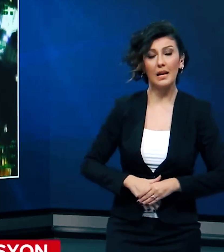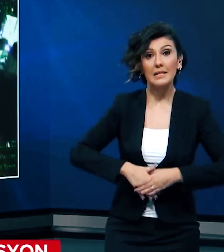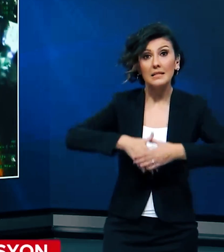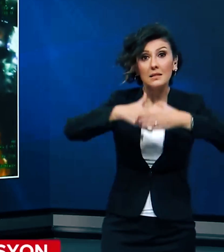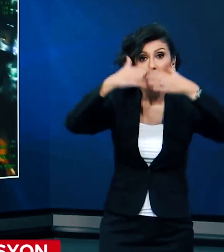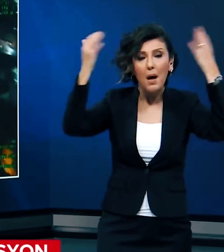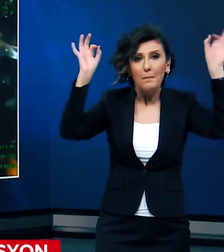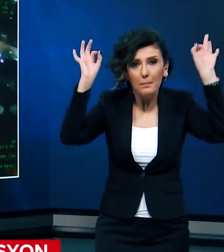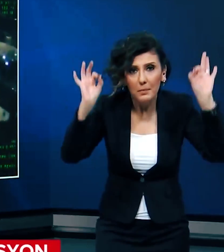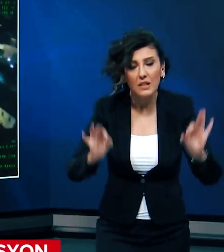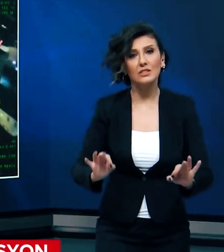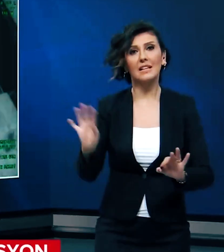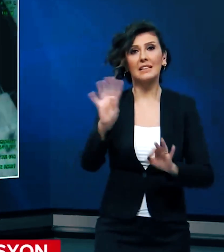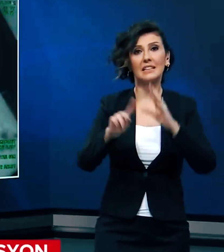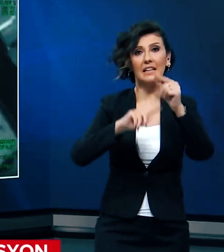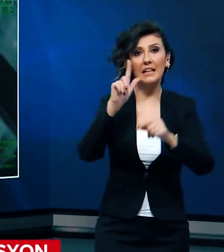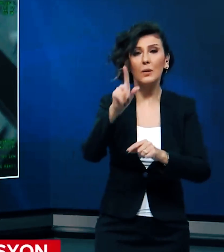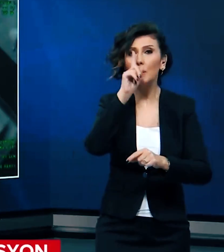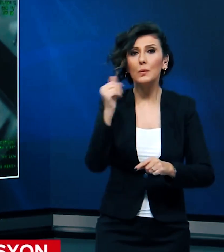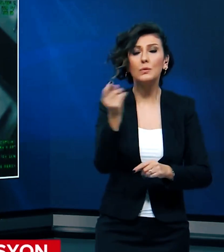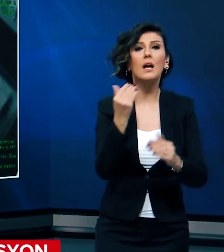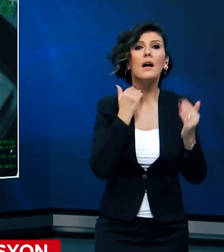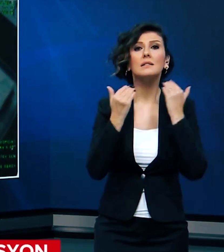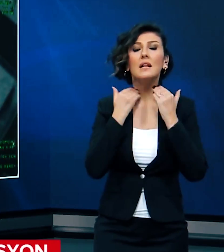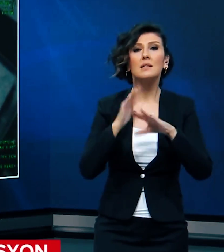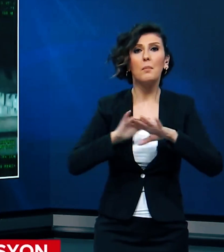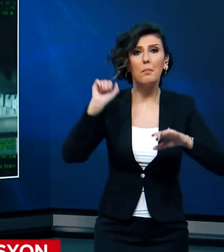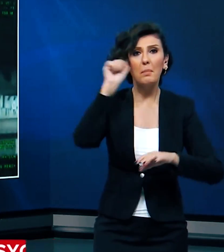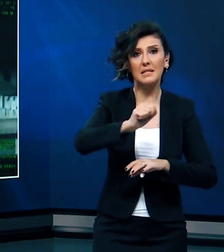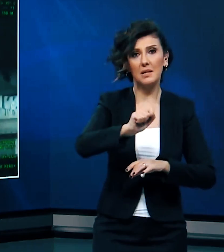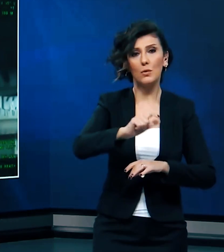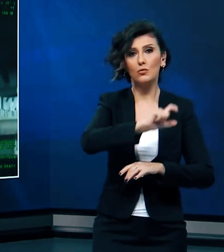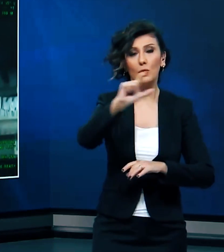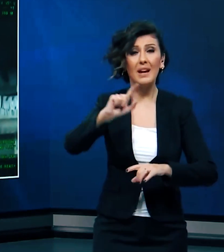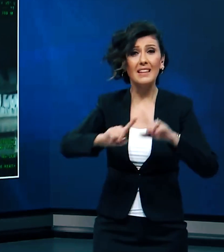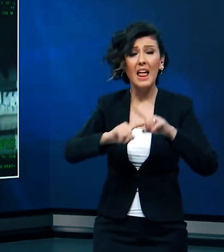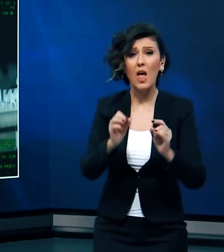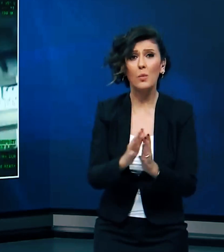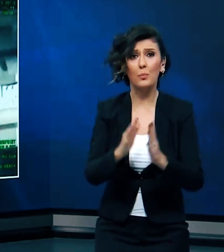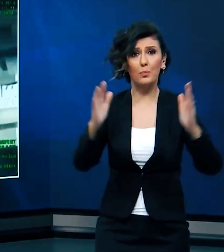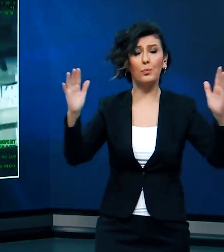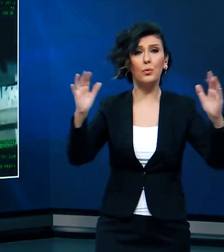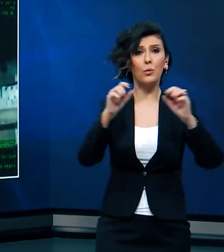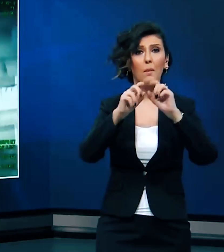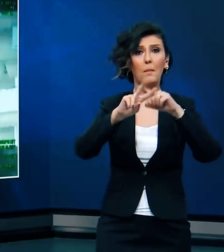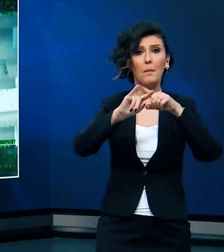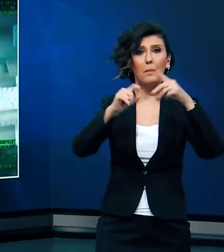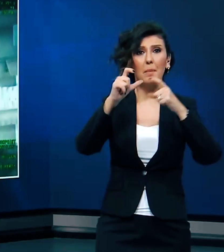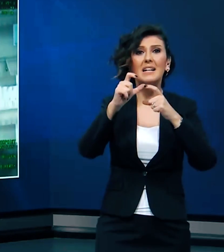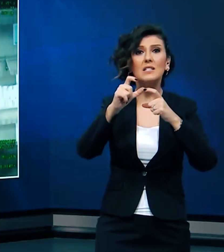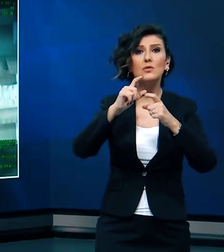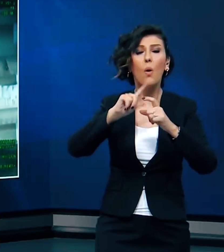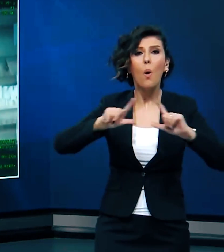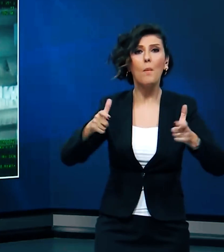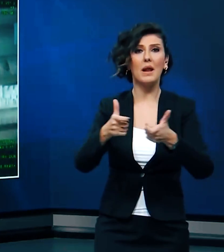Şafak vakti düğmeye basıldı. 40 ilde yüzlerce adrese baskın yapıldı. Cumhuriyet tarihinin en büyük bahis operasyonuna imza